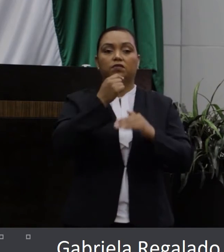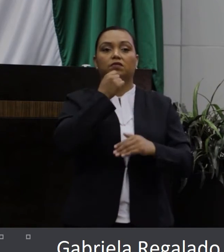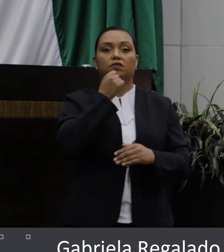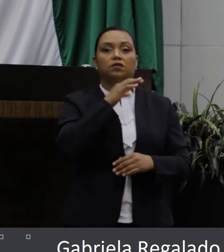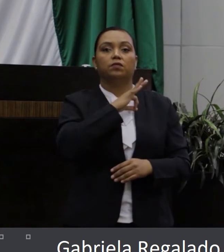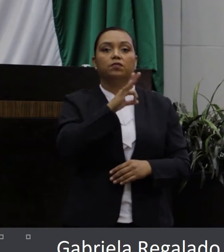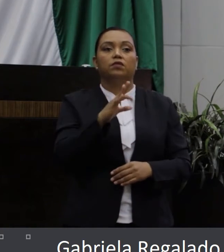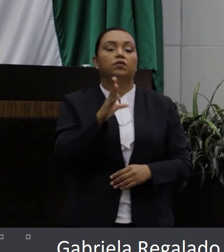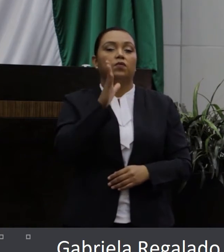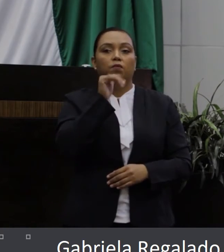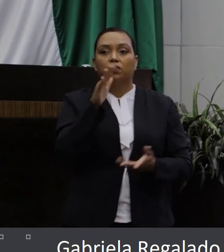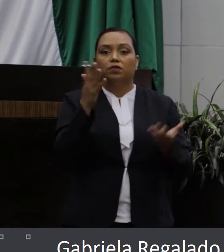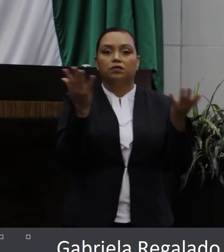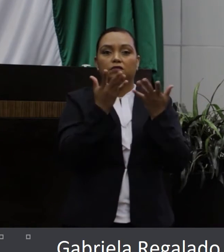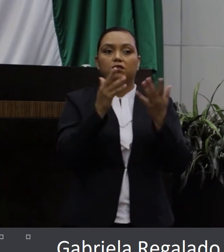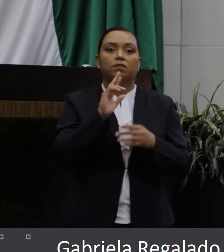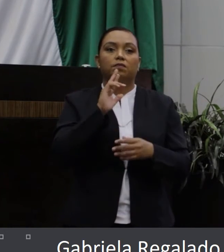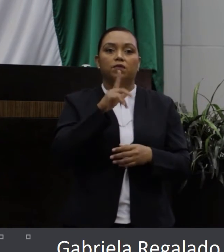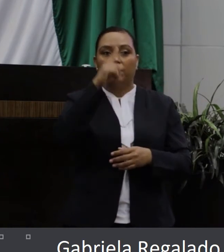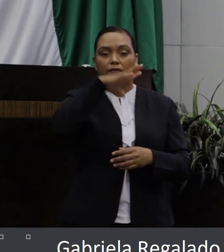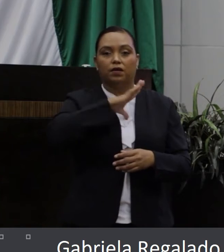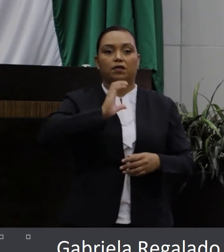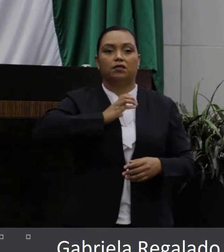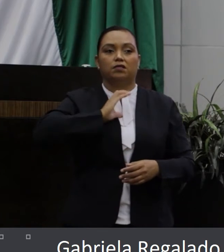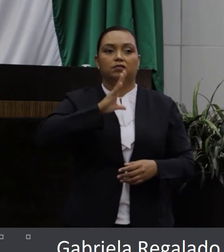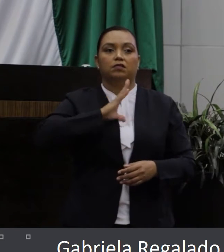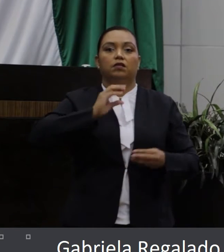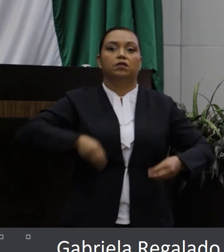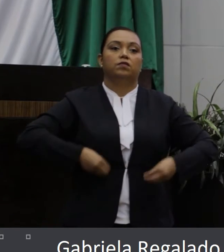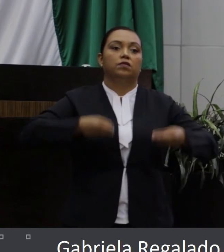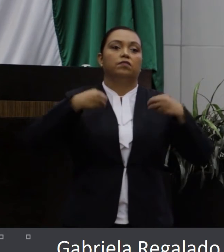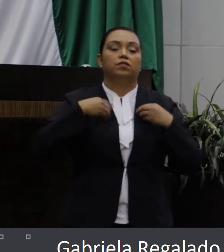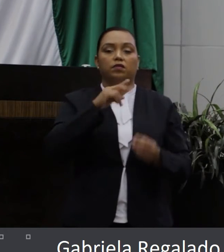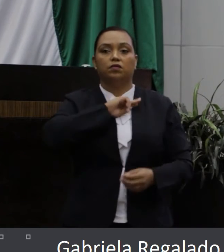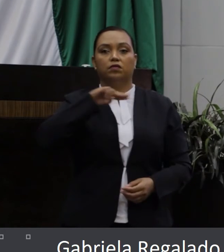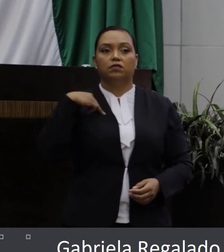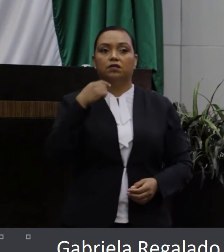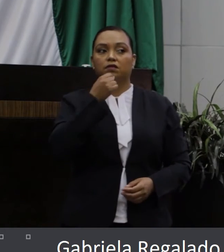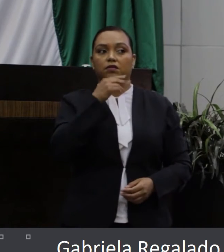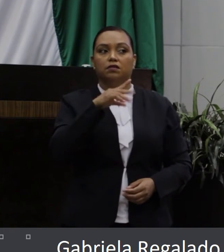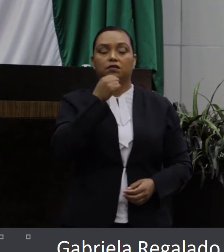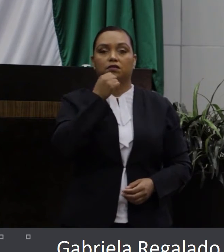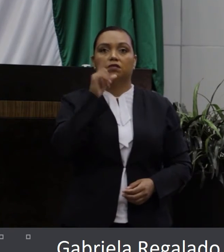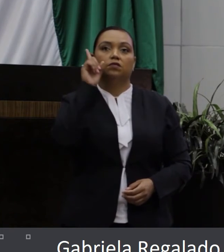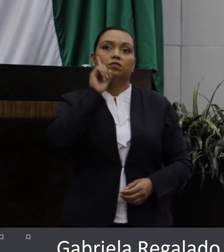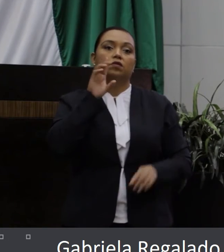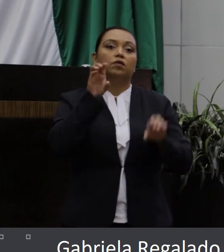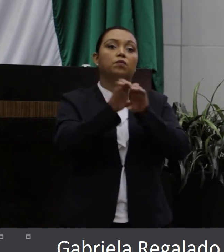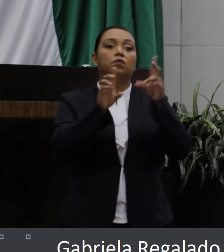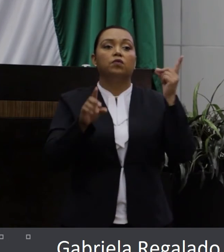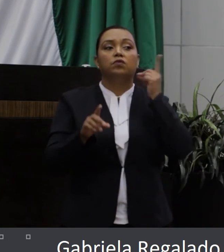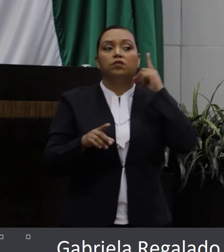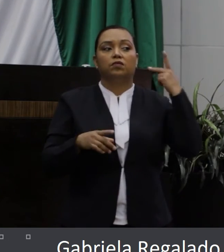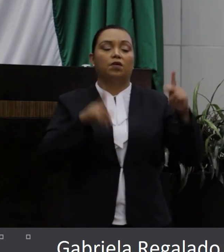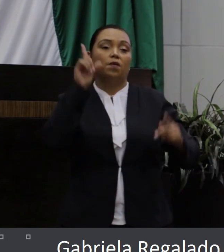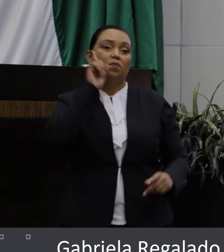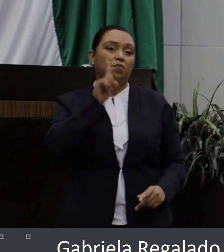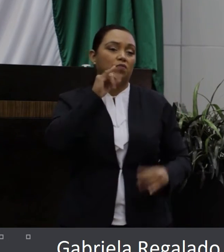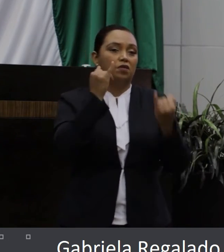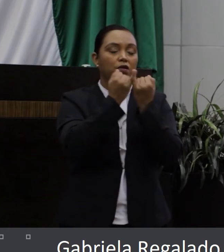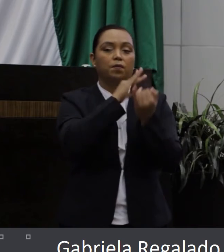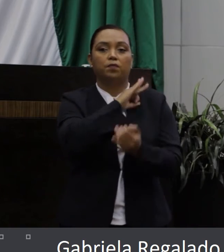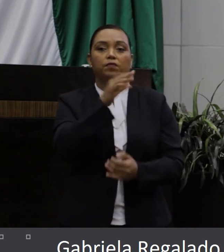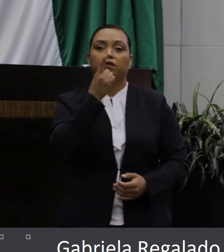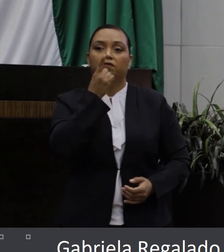menores y que no se convierta en un mejoral para el cáncer que viven nuestras niñas, niños y mujeres. Como diputada y mujer, le